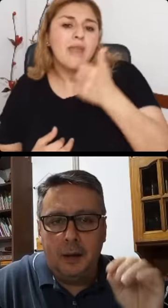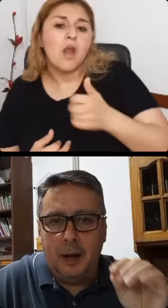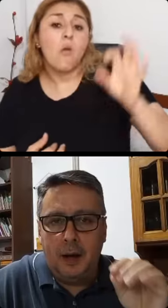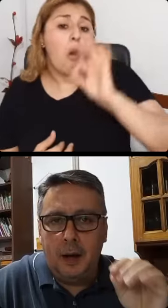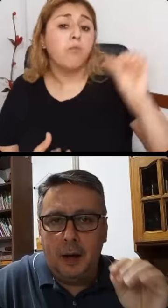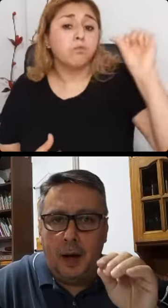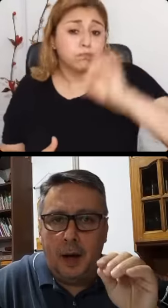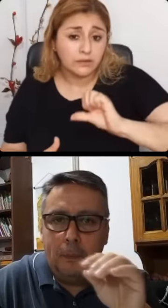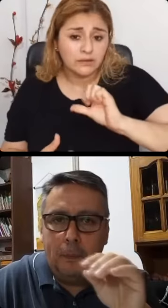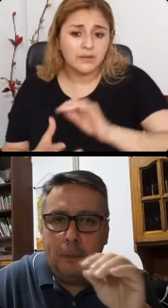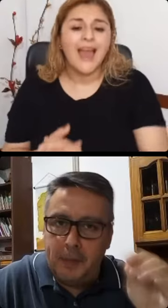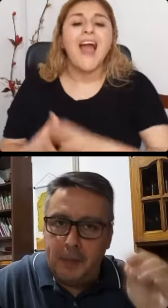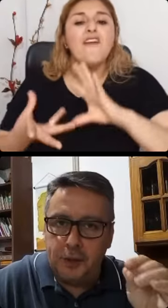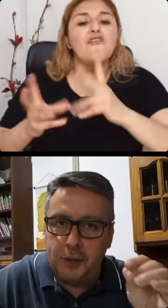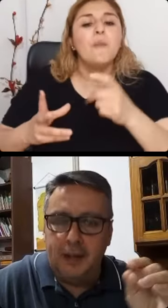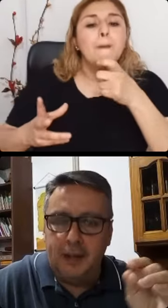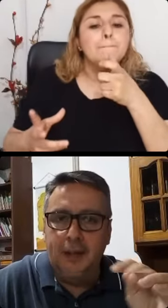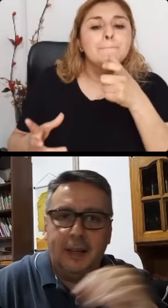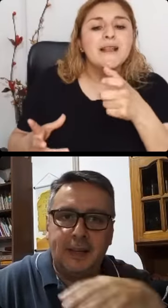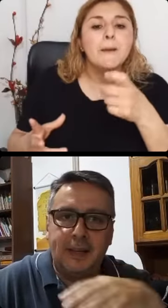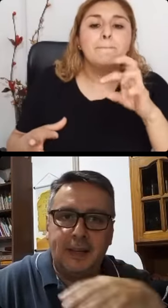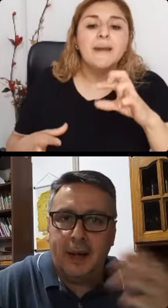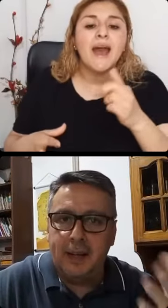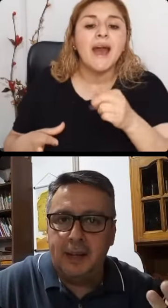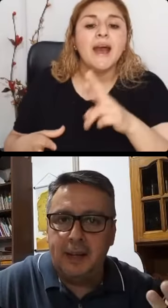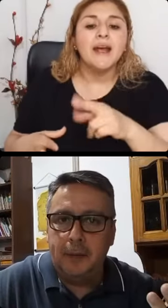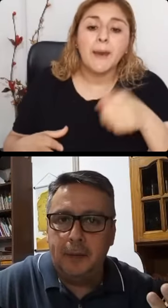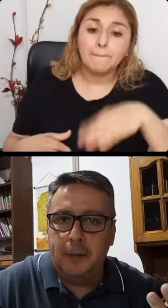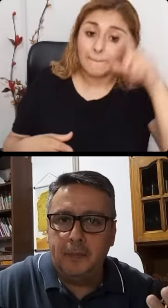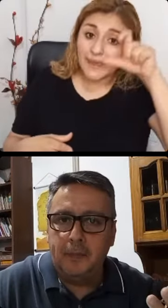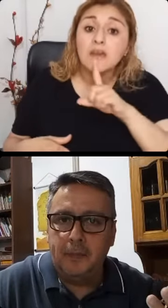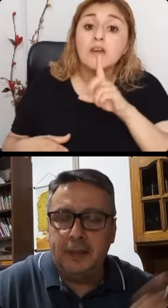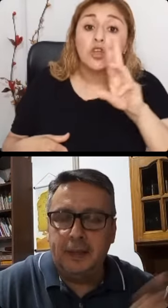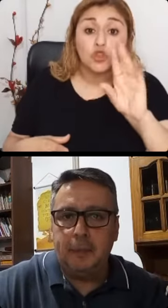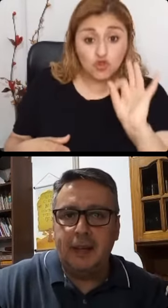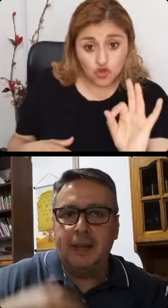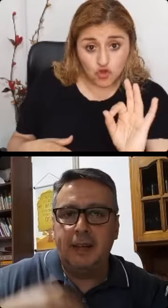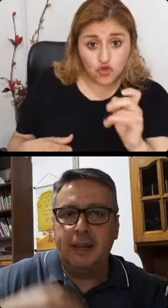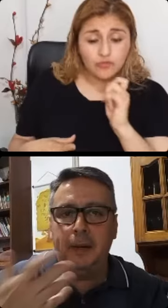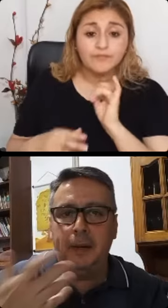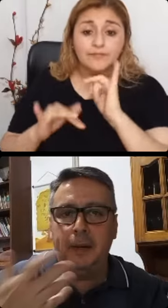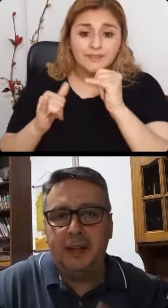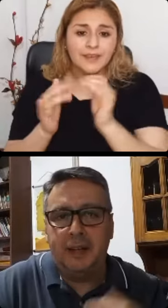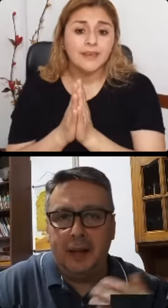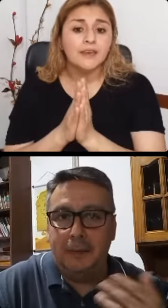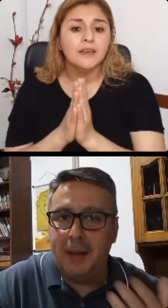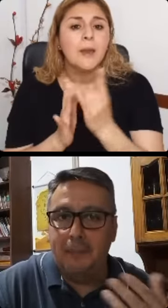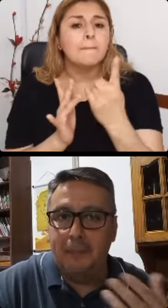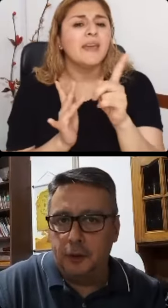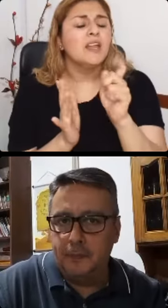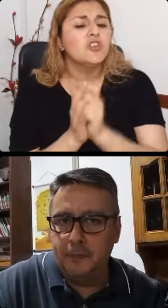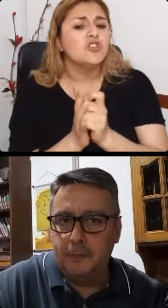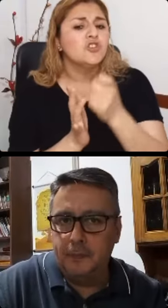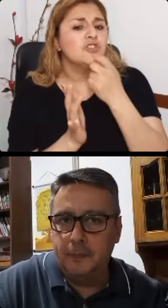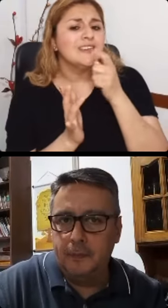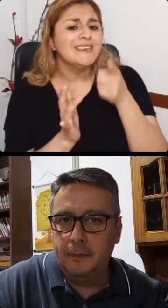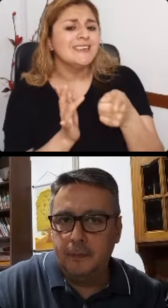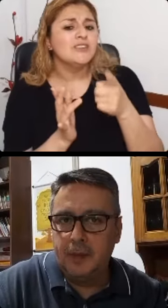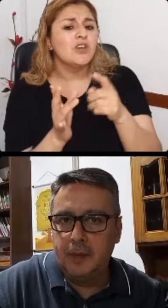algo un parámetro sí desaparece desaparece qué es bueno y qué es malo